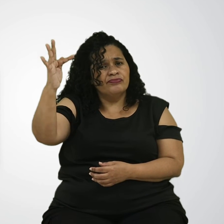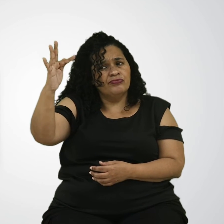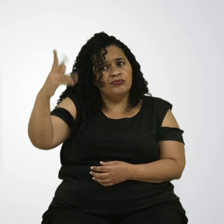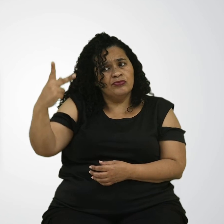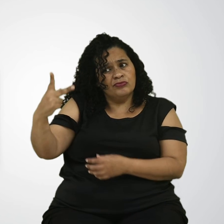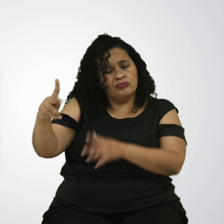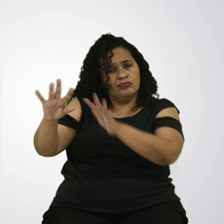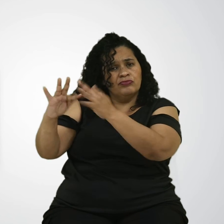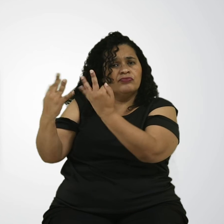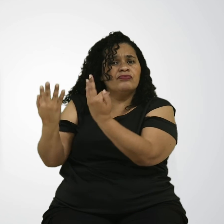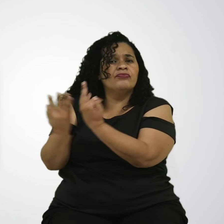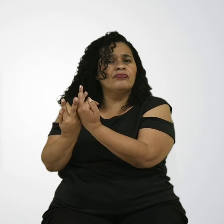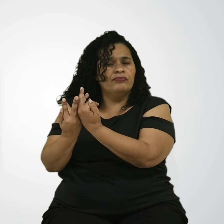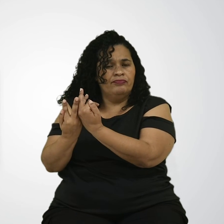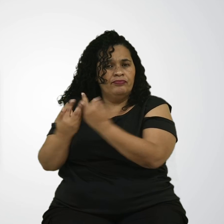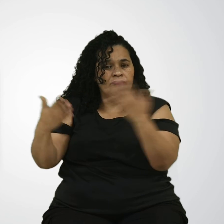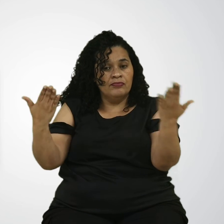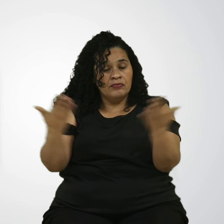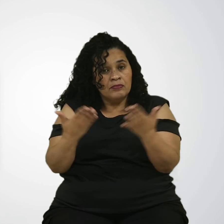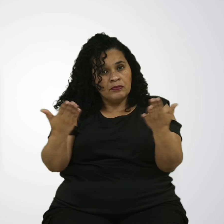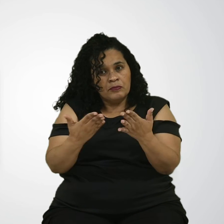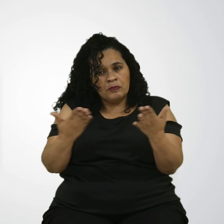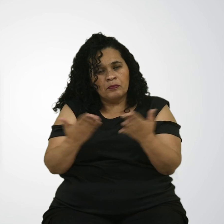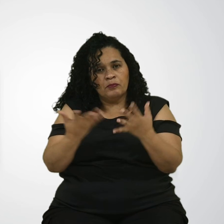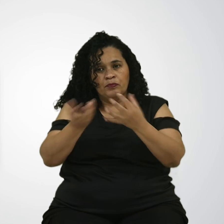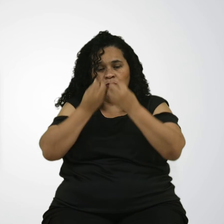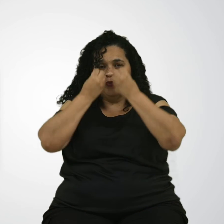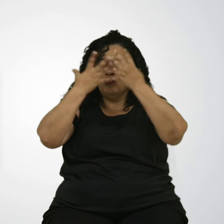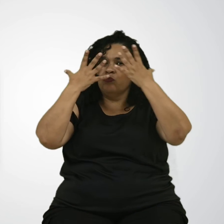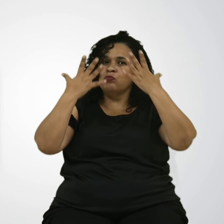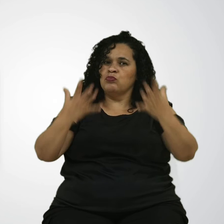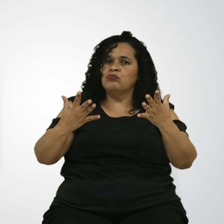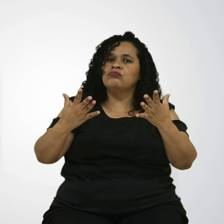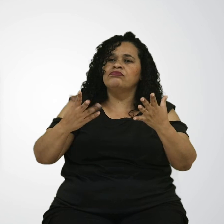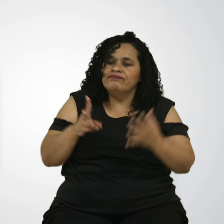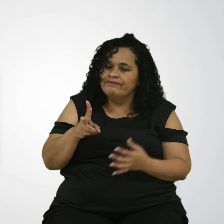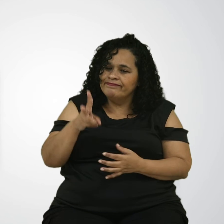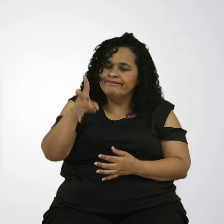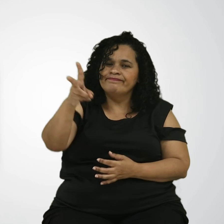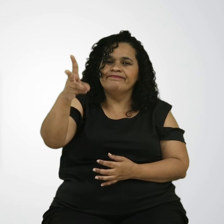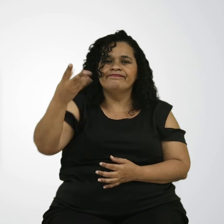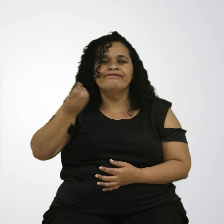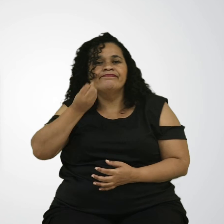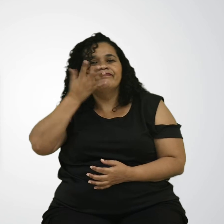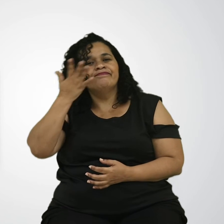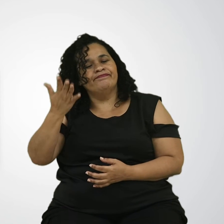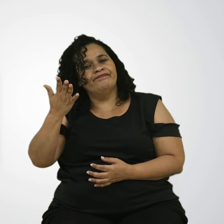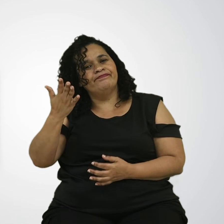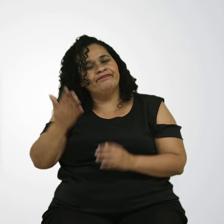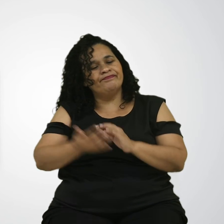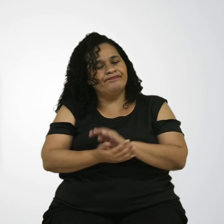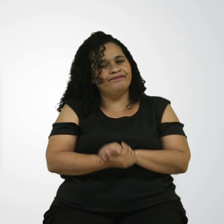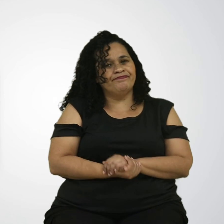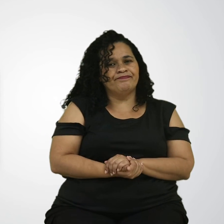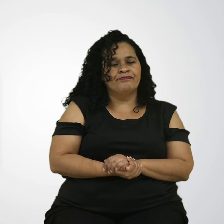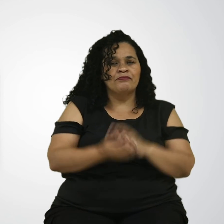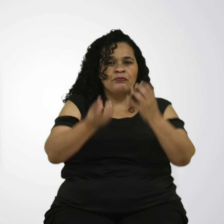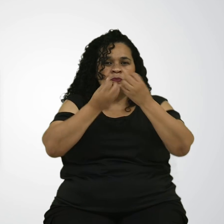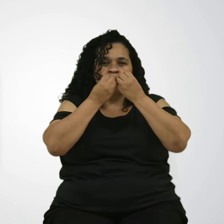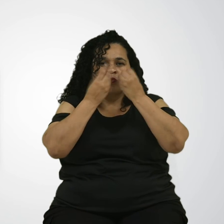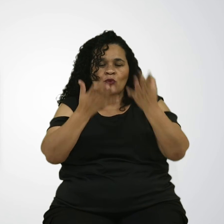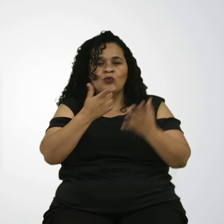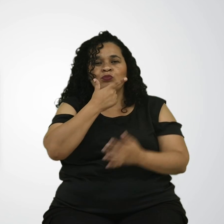informação boa. Uma referência, né? É a referência. Isso é muito importante. Isso é importante, né? Bom, meu querido irmão, minha querida